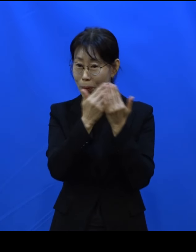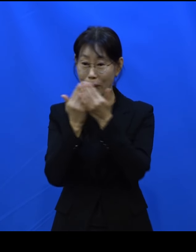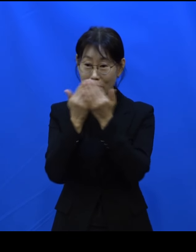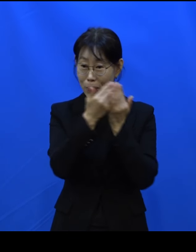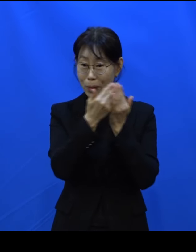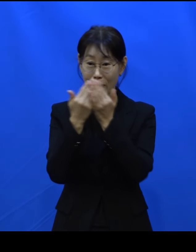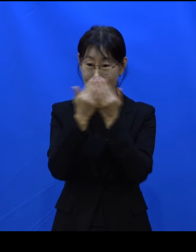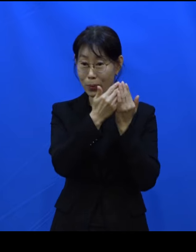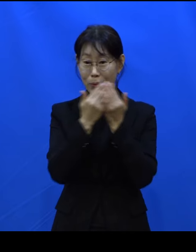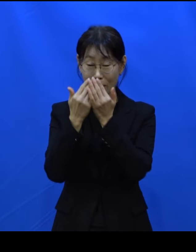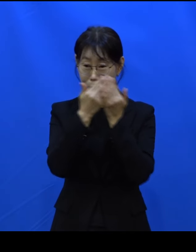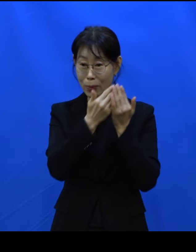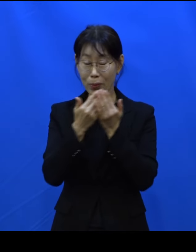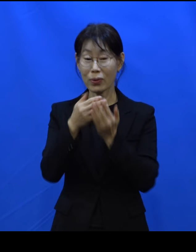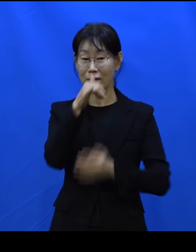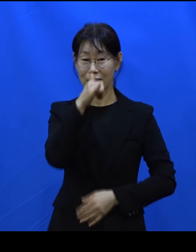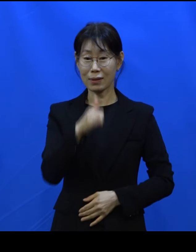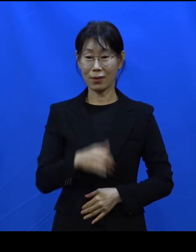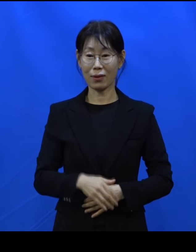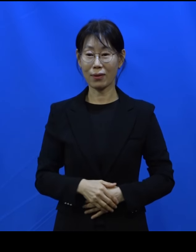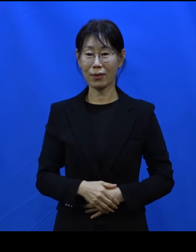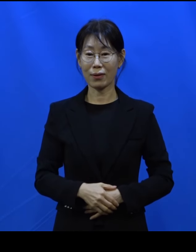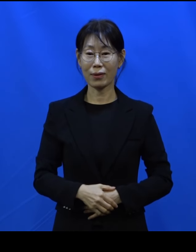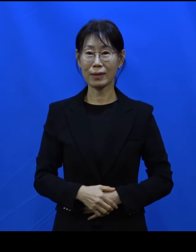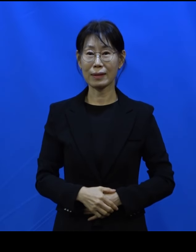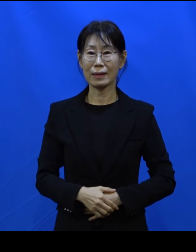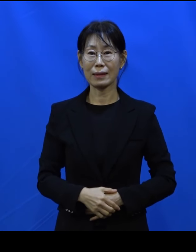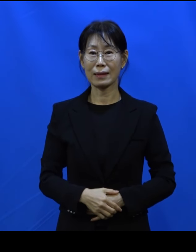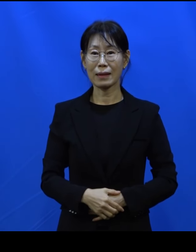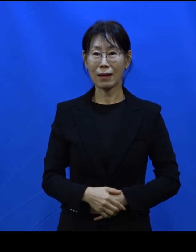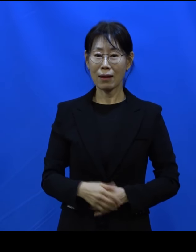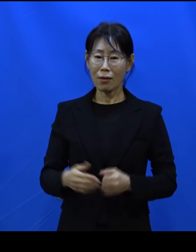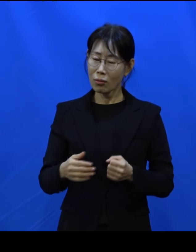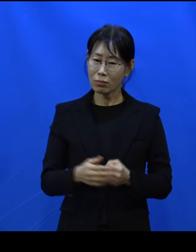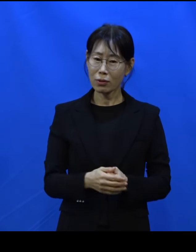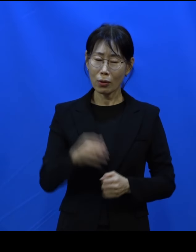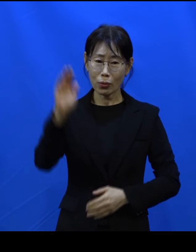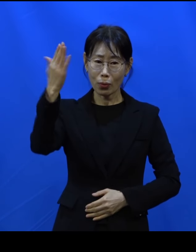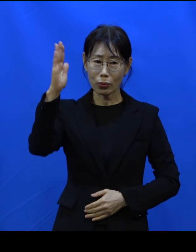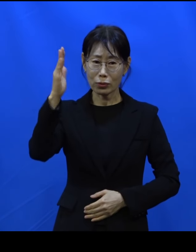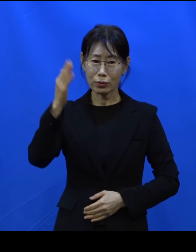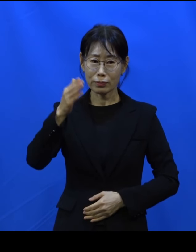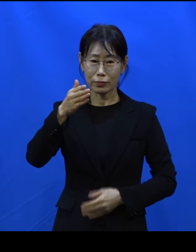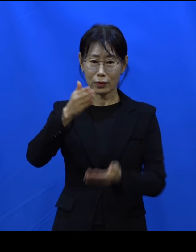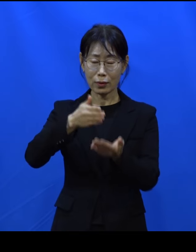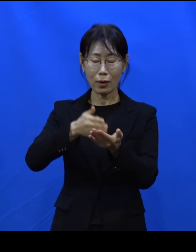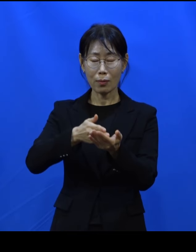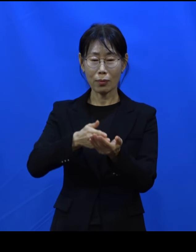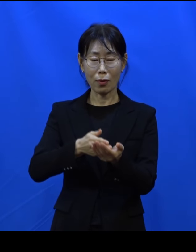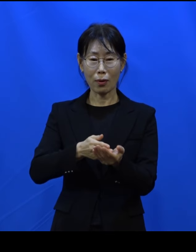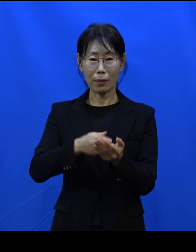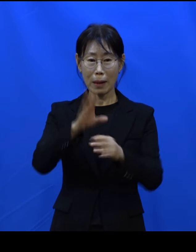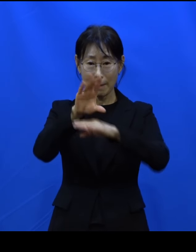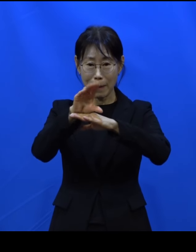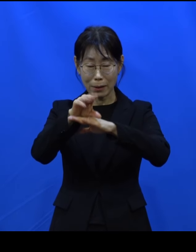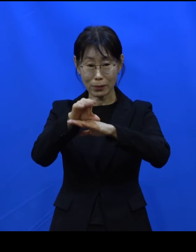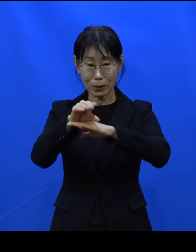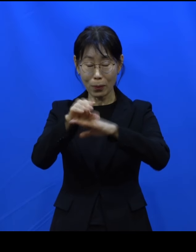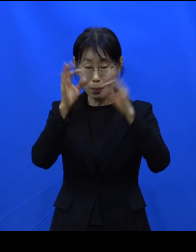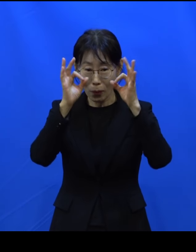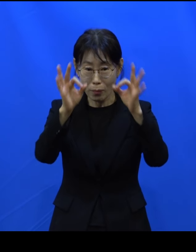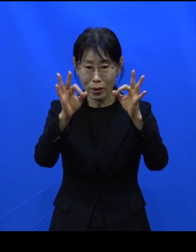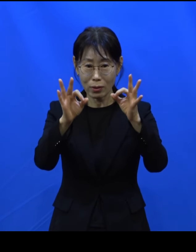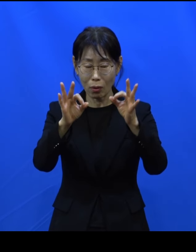결혼을 하지, 이렇게, 그걸 방송이나 이런 데도 자꾸 부추기죠, 그죠? 근데 여러분,